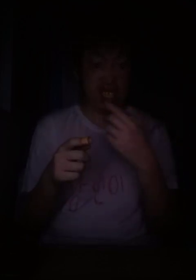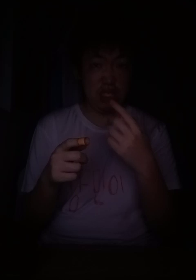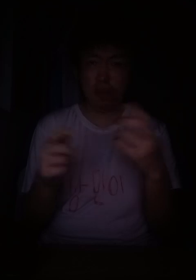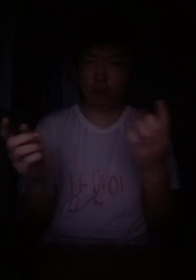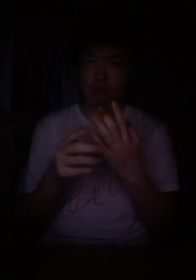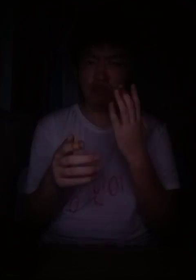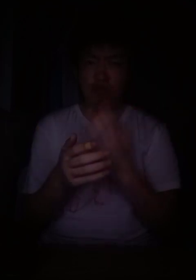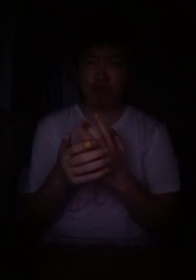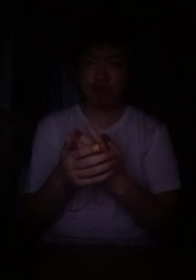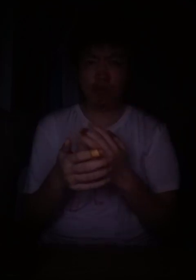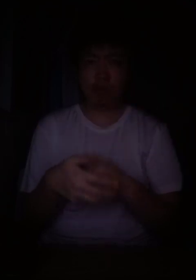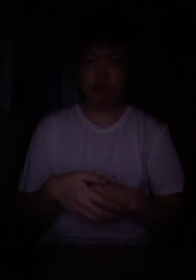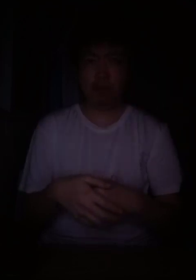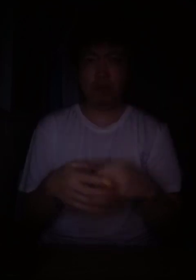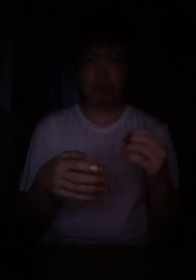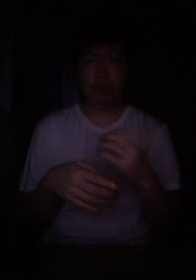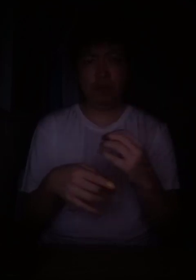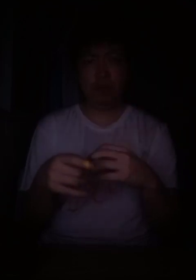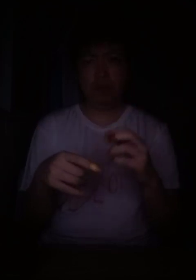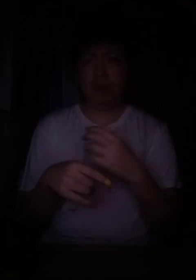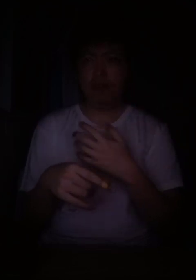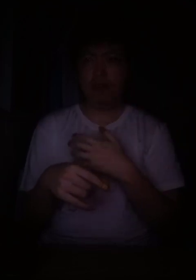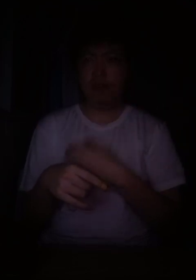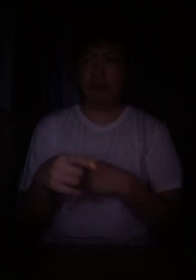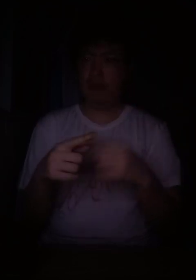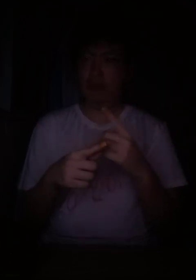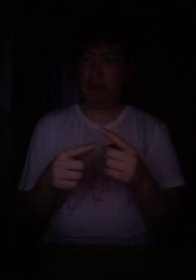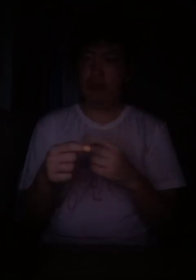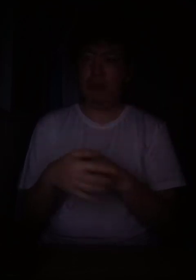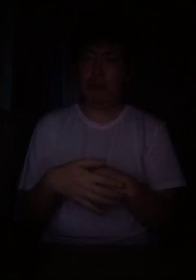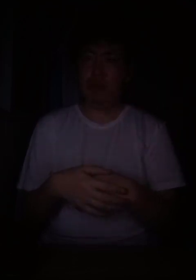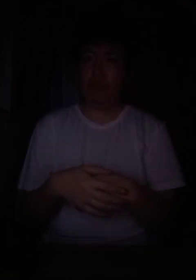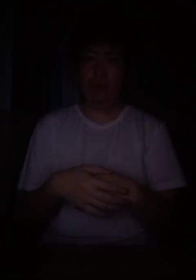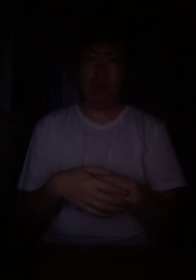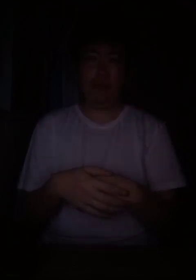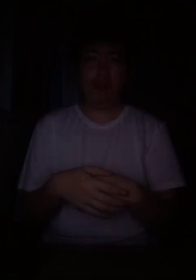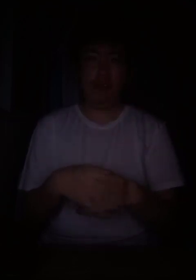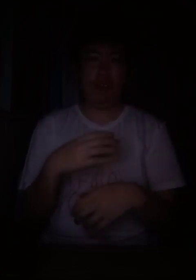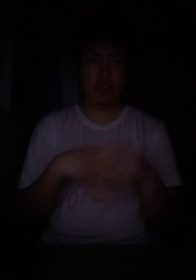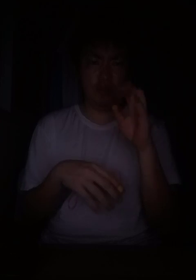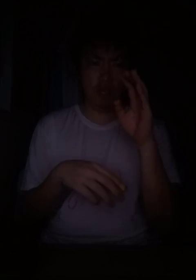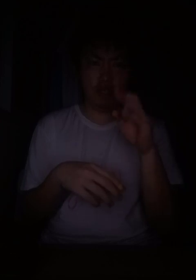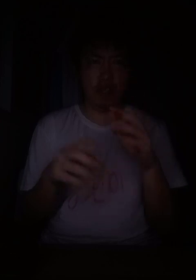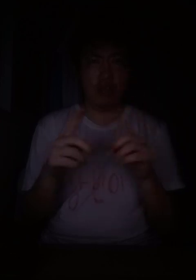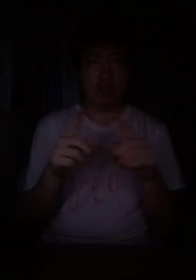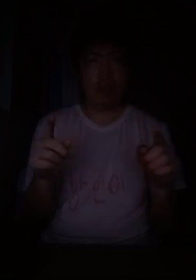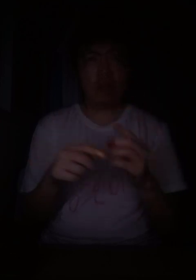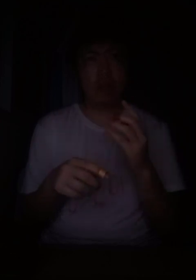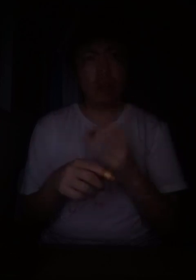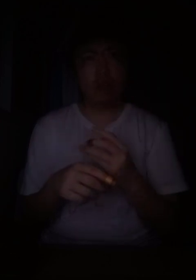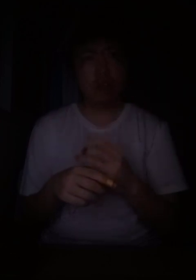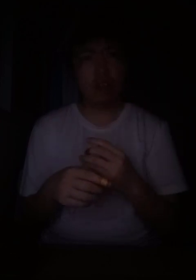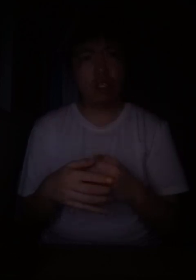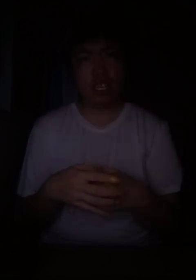모르니까 걸어가는 내내 긴장이 연속인 것 같아요. 검은 개 주인은 현관문을 열어뒀는데 개가 나갔다고